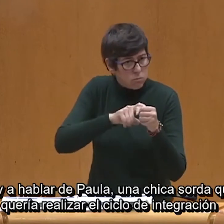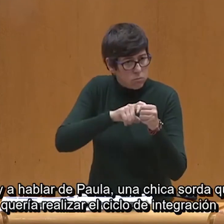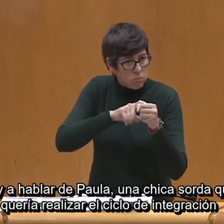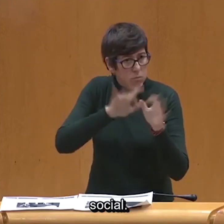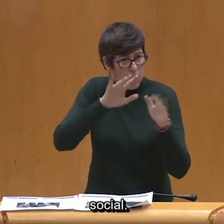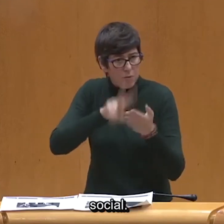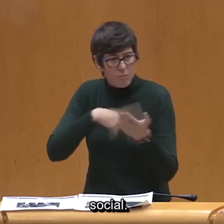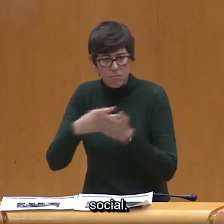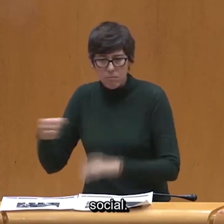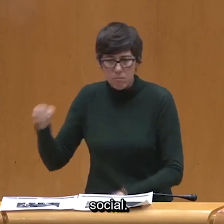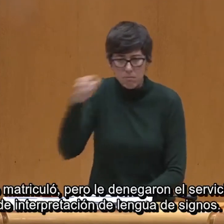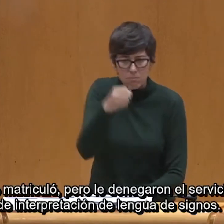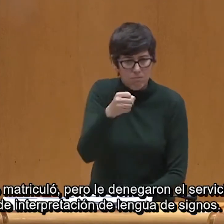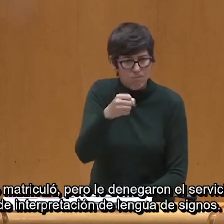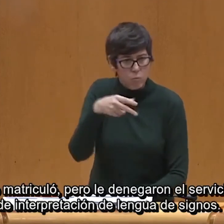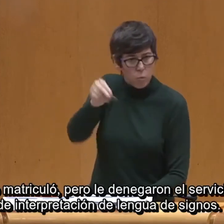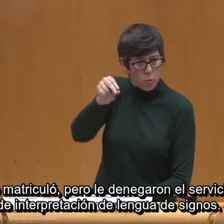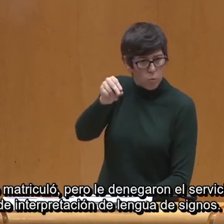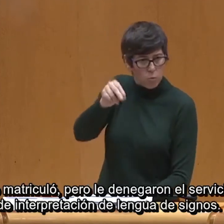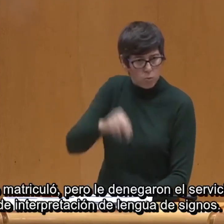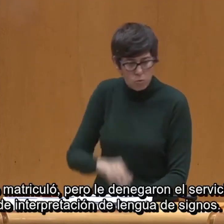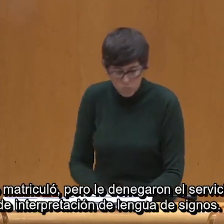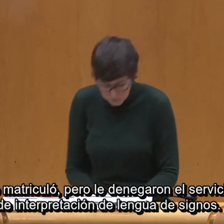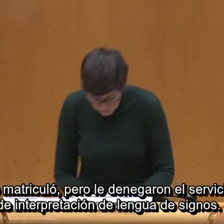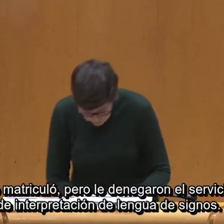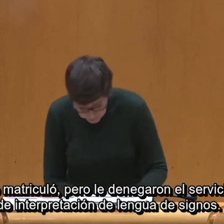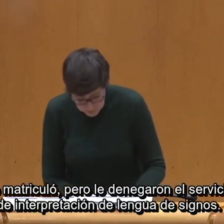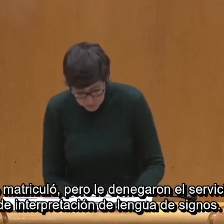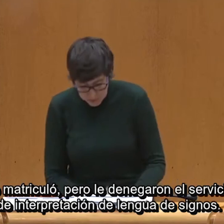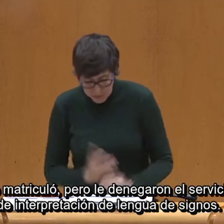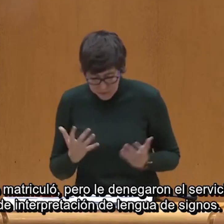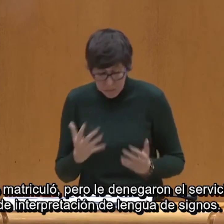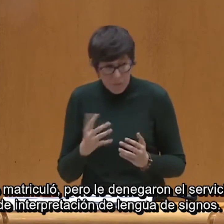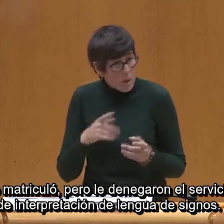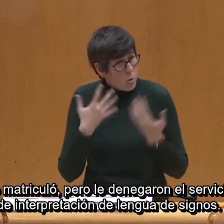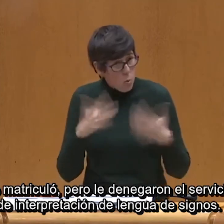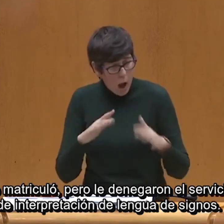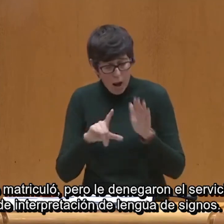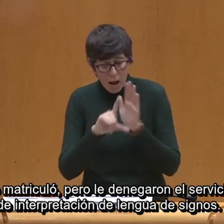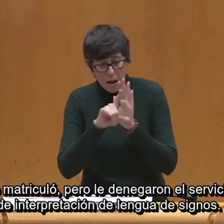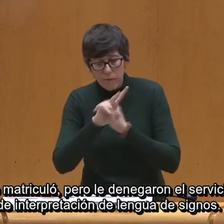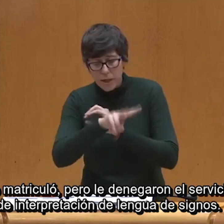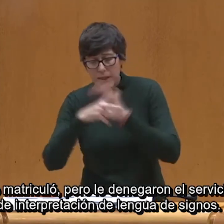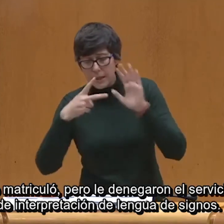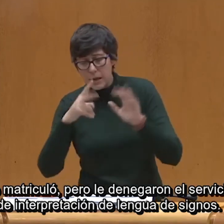integración social. Se matriculó, pero le denegaron el servicio de interpretación de lengua de signos.